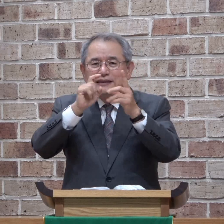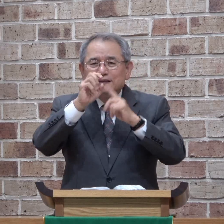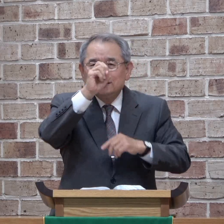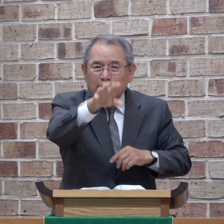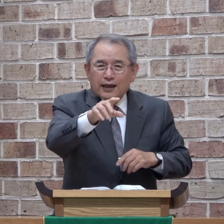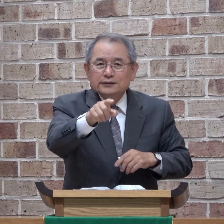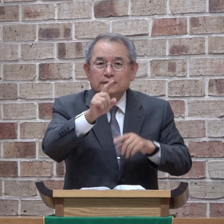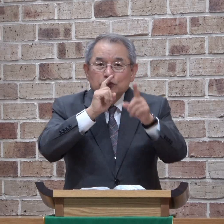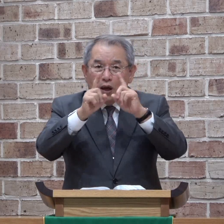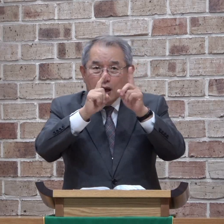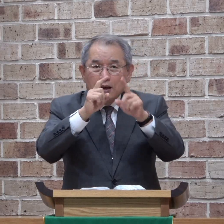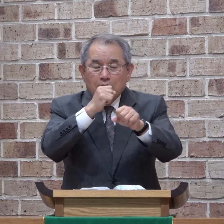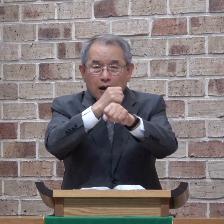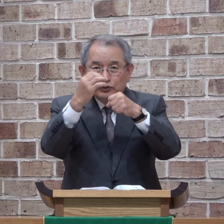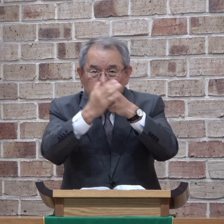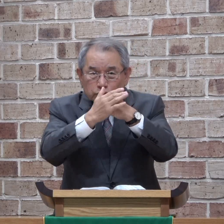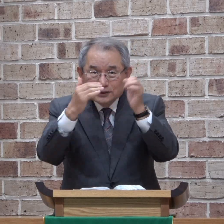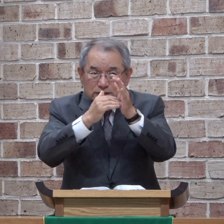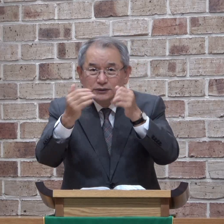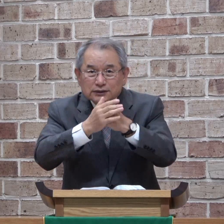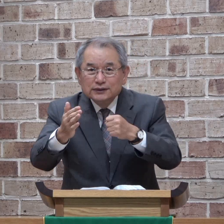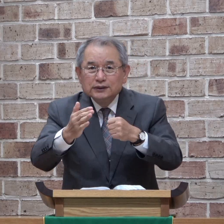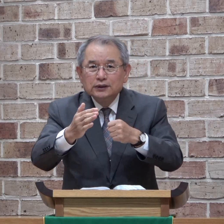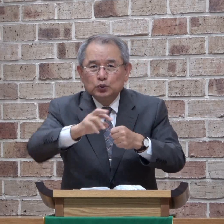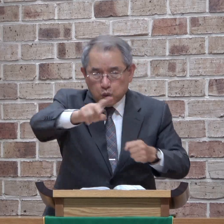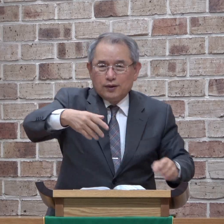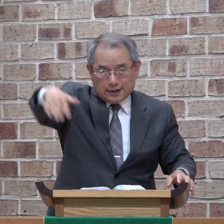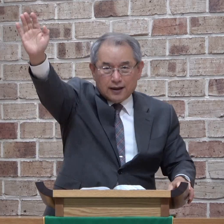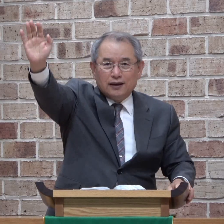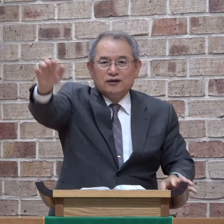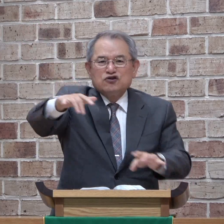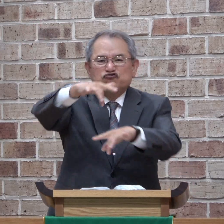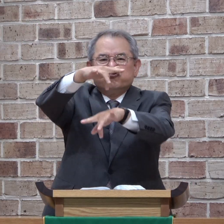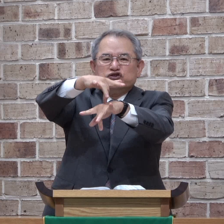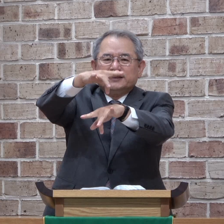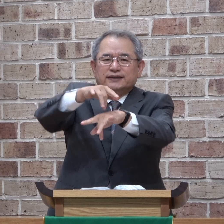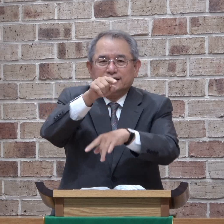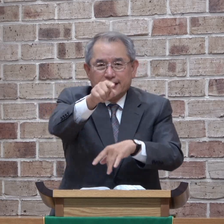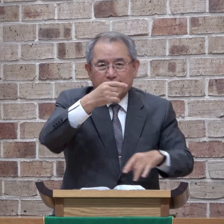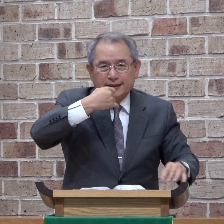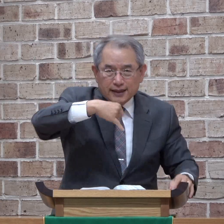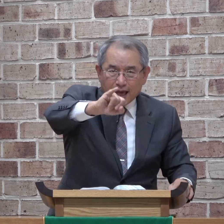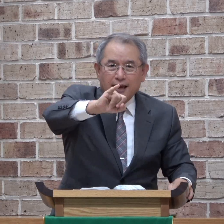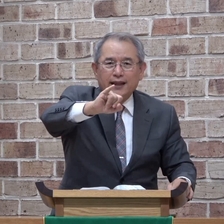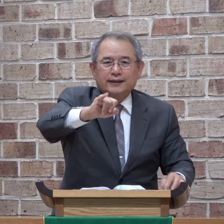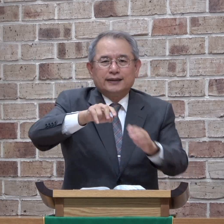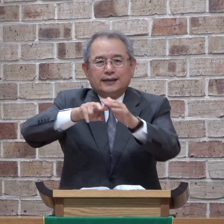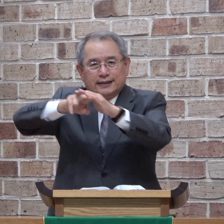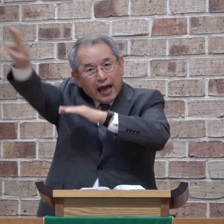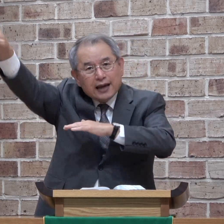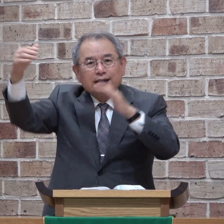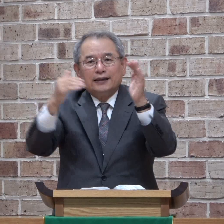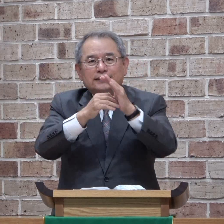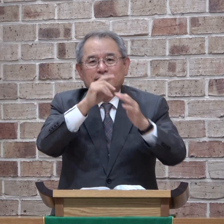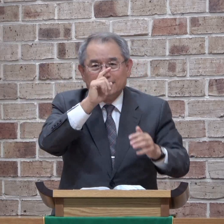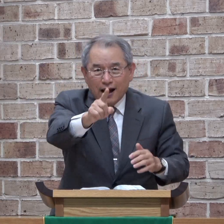이르시되 이 말을 하였으니 돌아가라 귀신이 내 딸에게서 나갔느니라